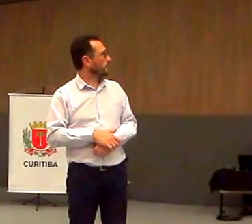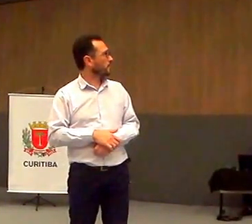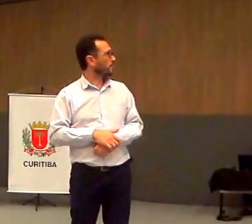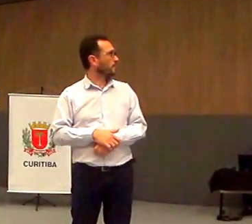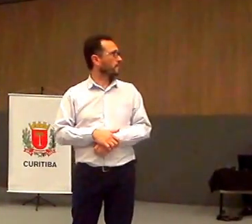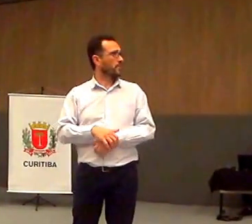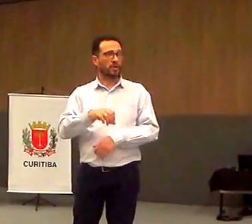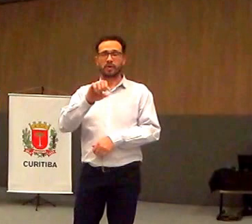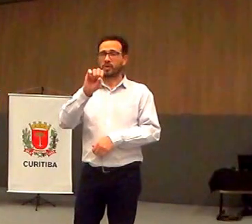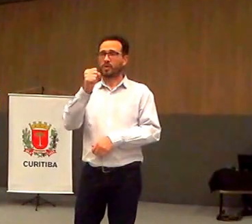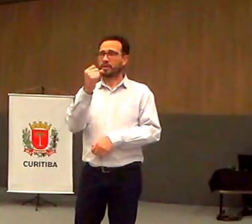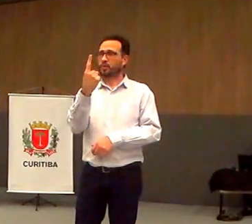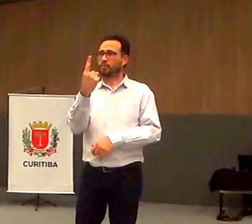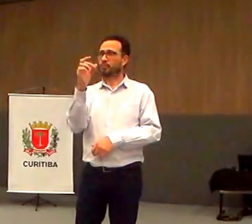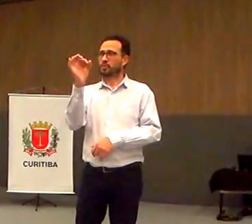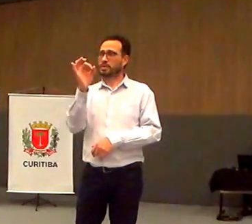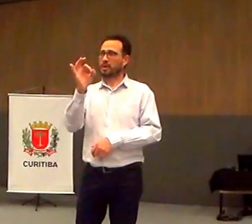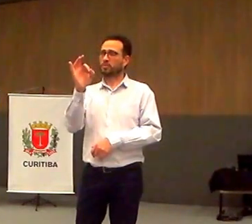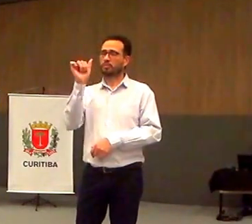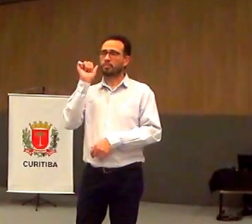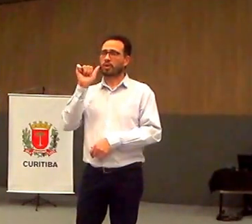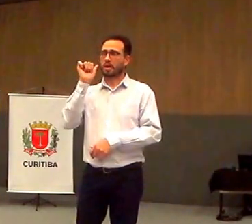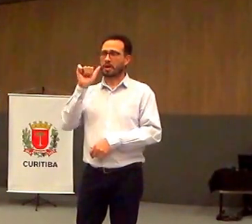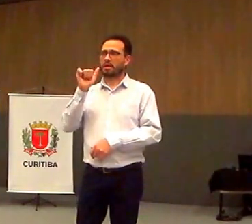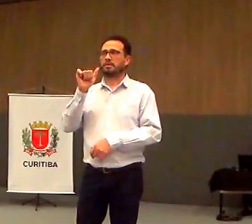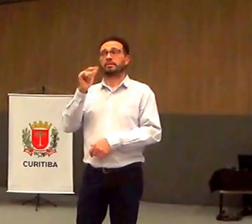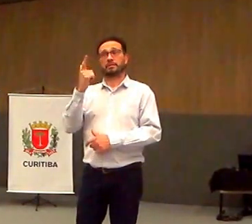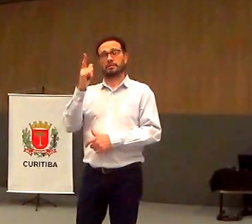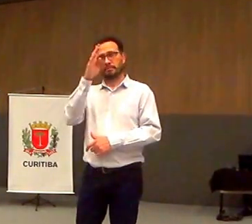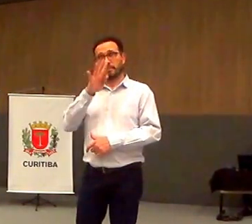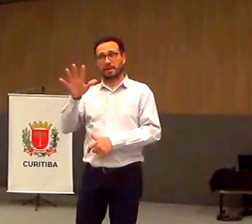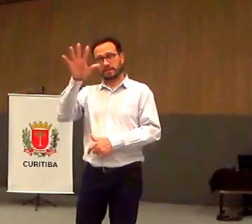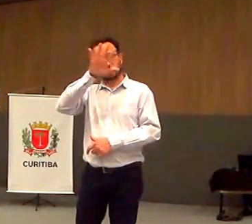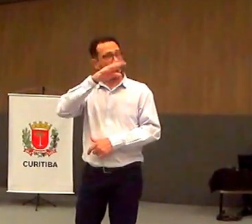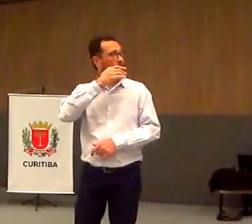mulheres que atuam na PPI. Isso aqui é nível de Brasil.